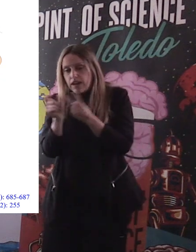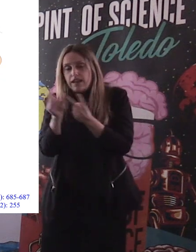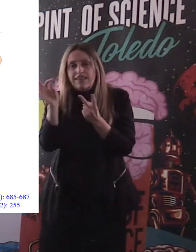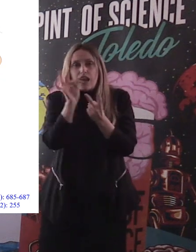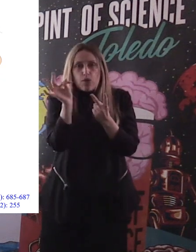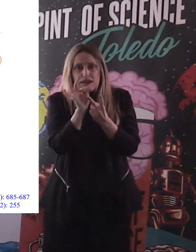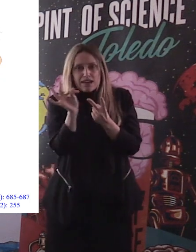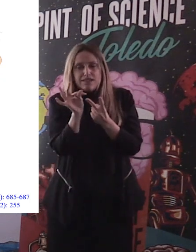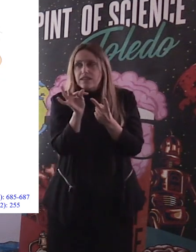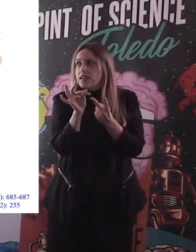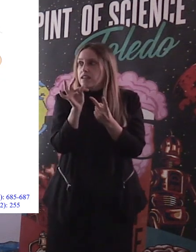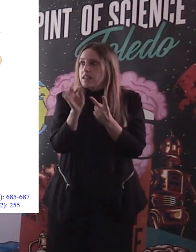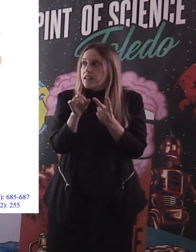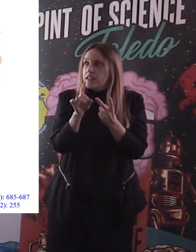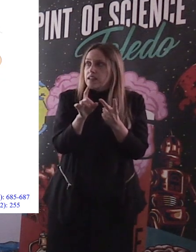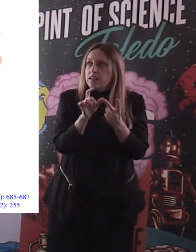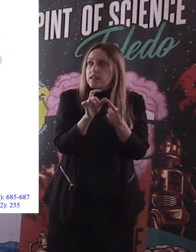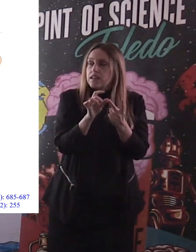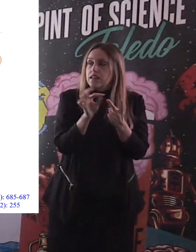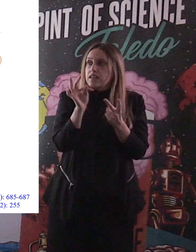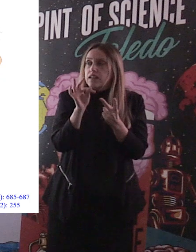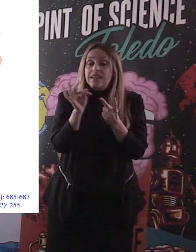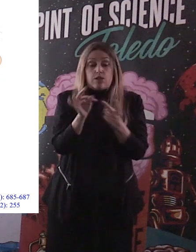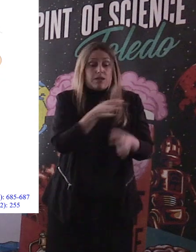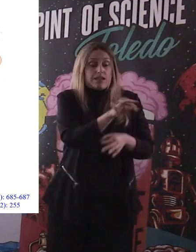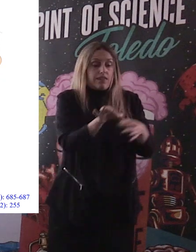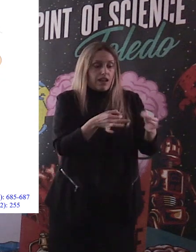telomerasa y tú sobreexpresas la telomerasa en las